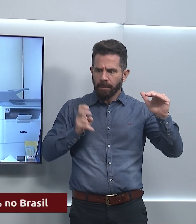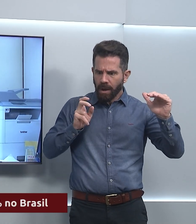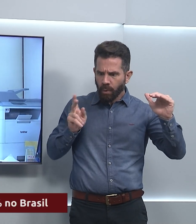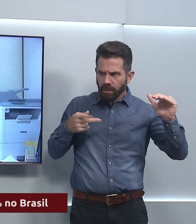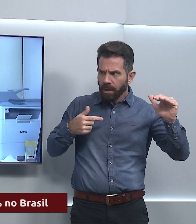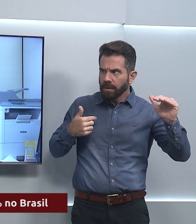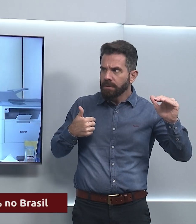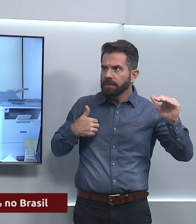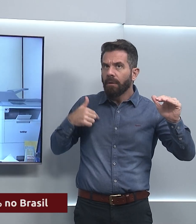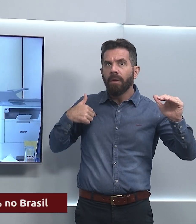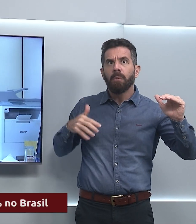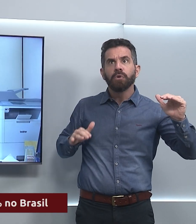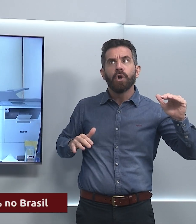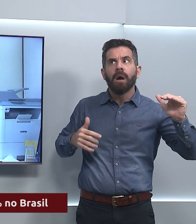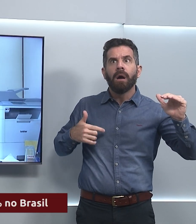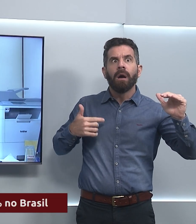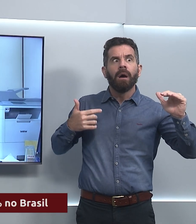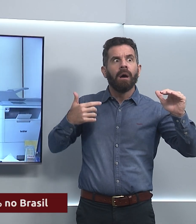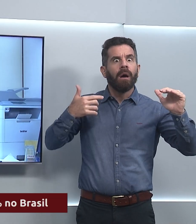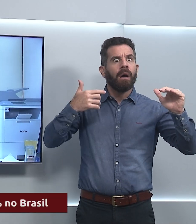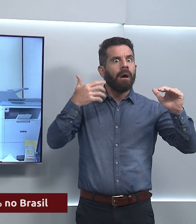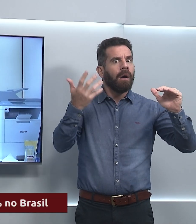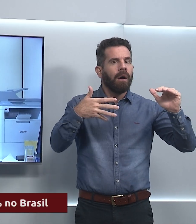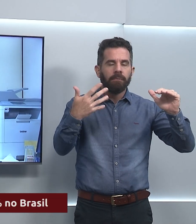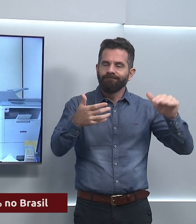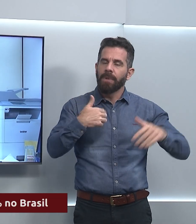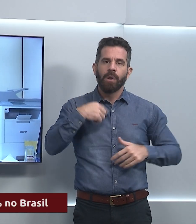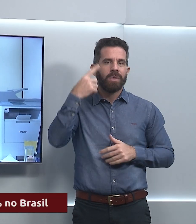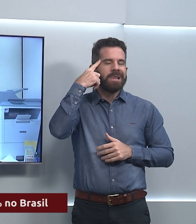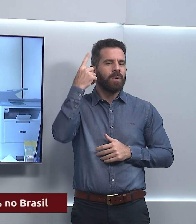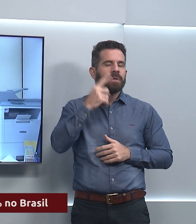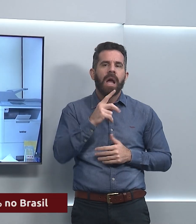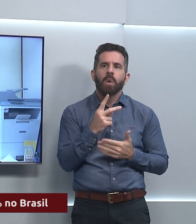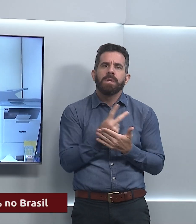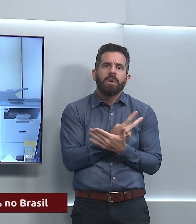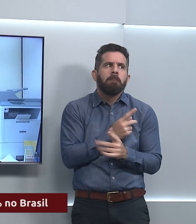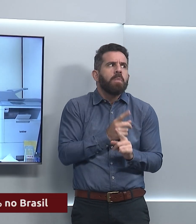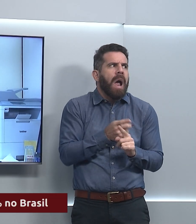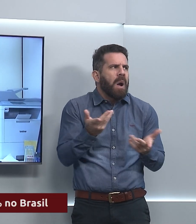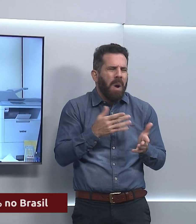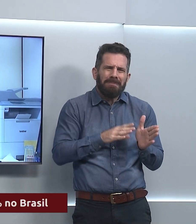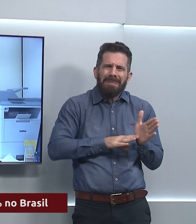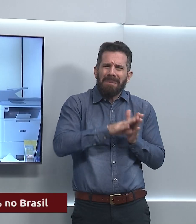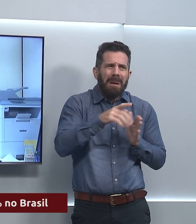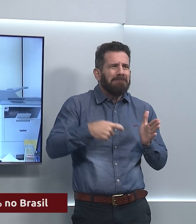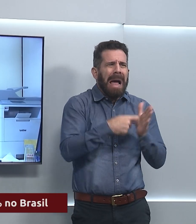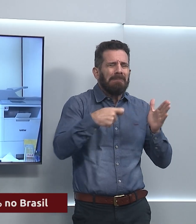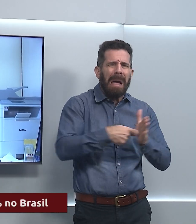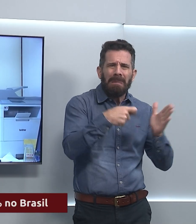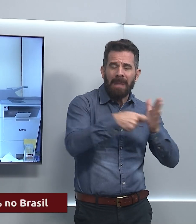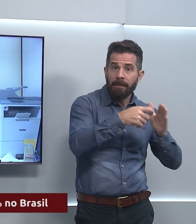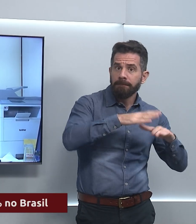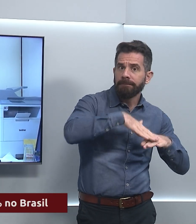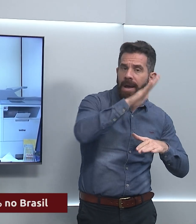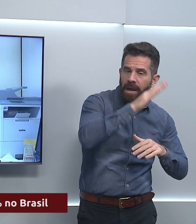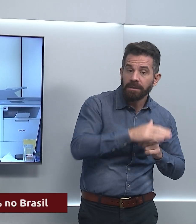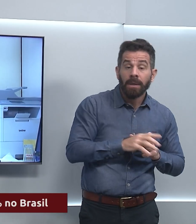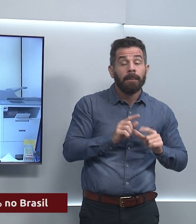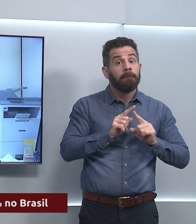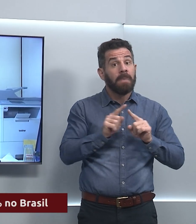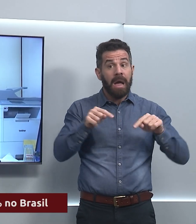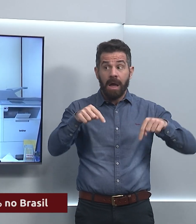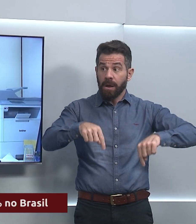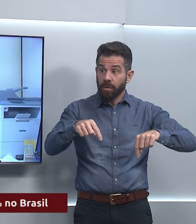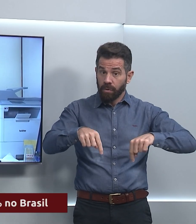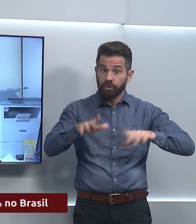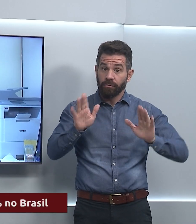isso tem aumentado. Eu não sei se são as pessoas que têm denunciado mais, mas o fato é que nós temos um número